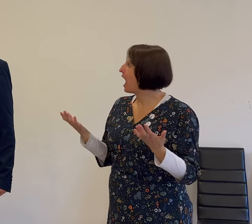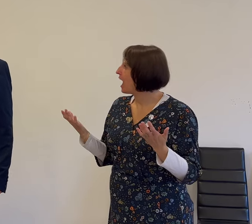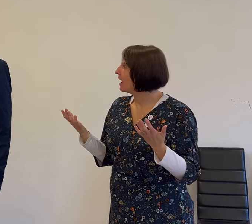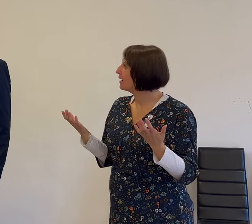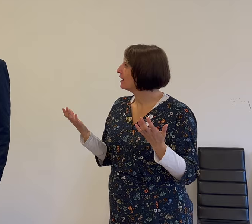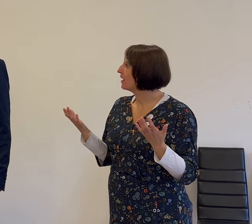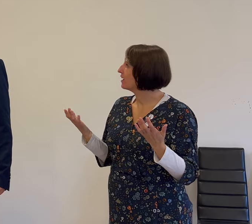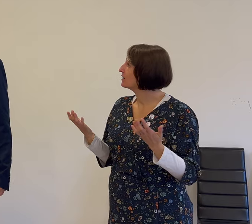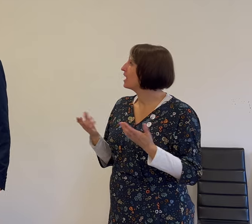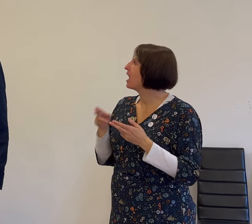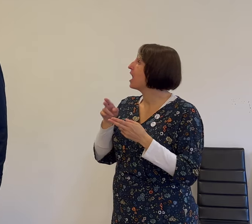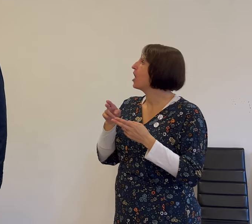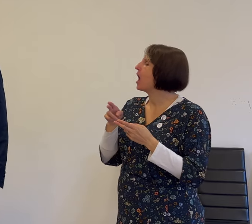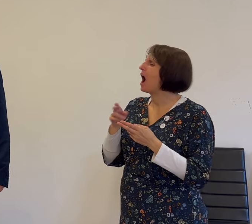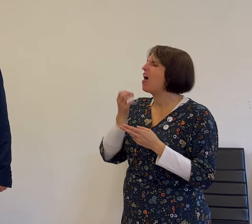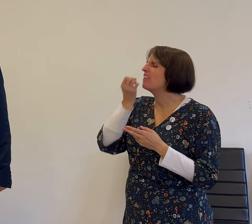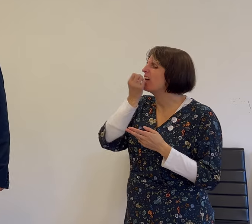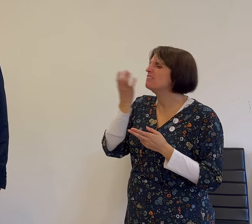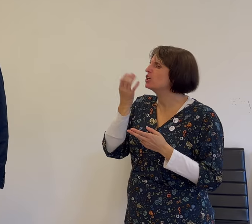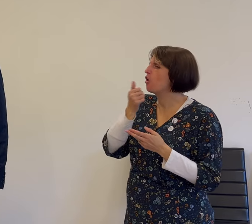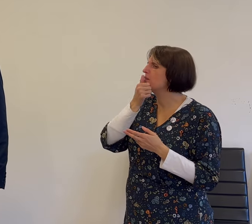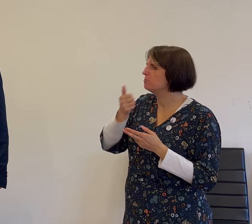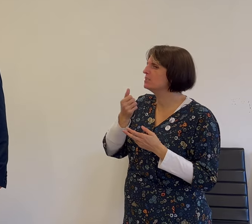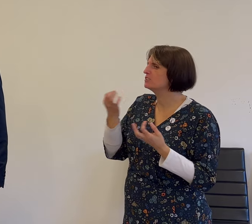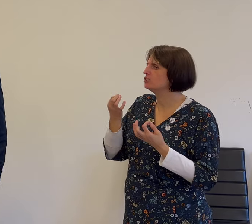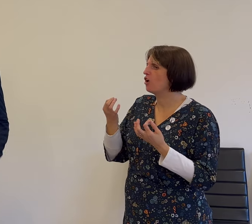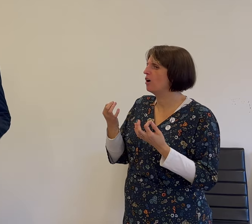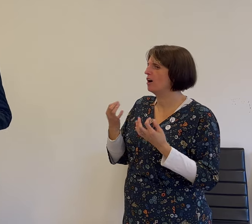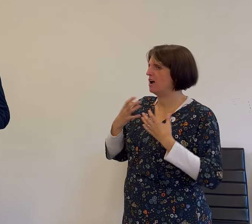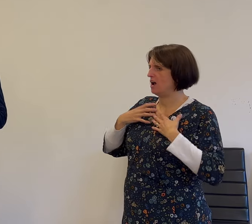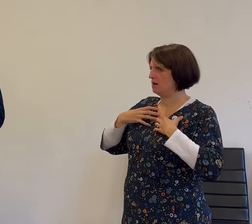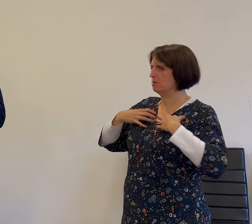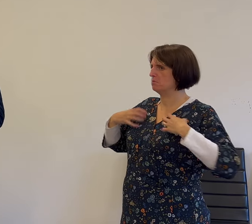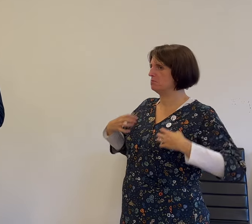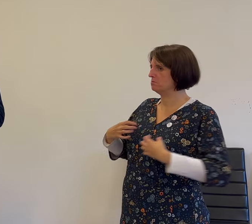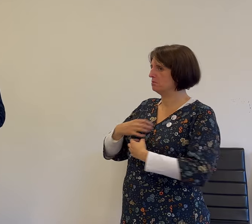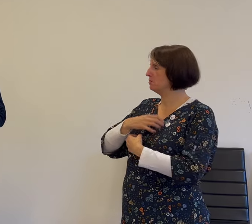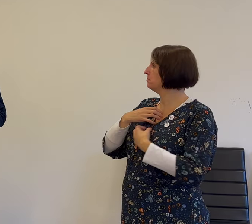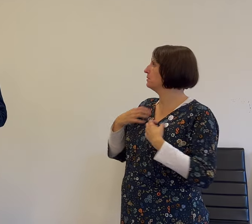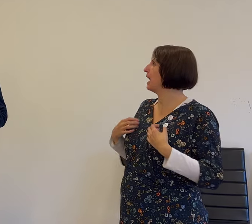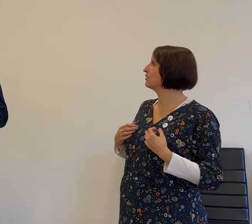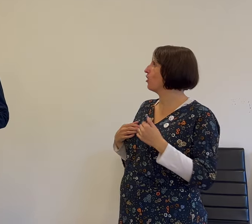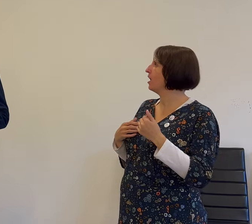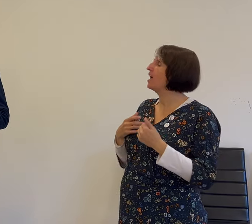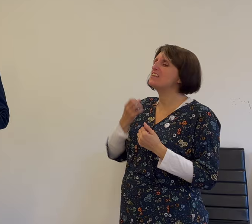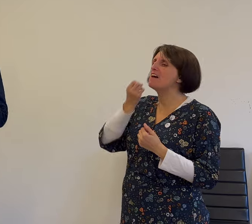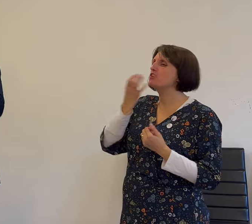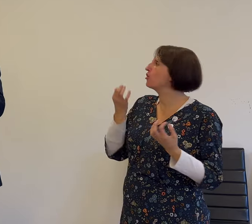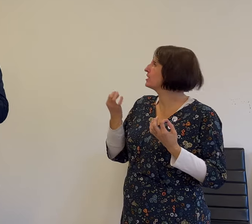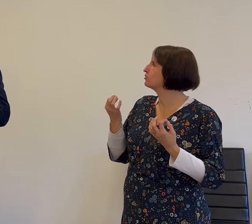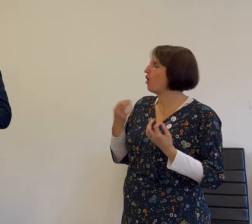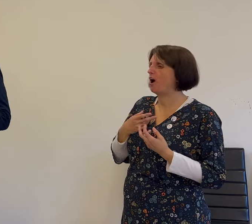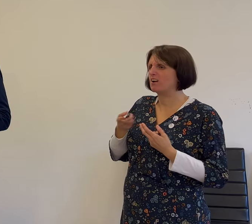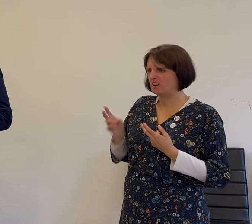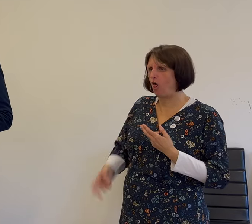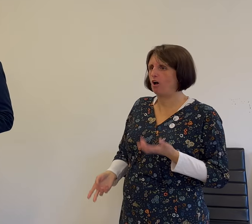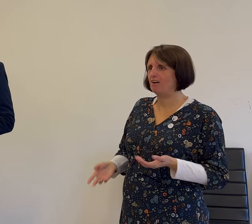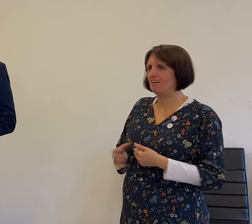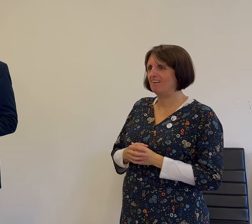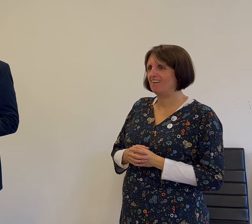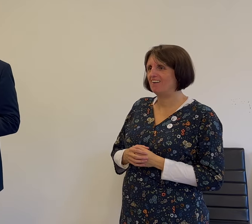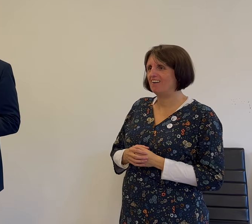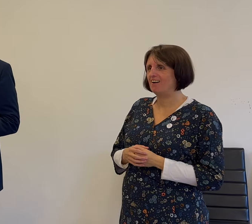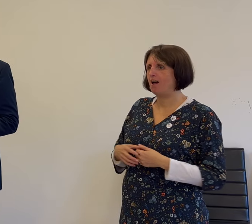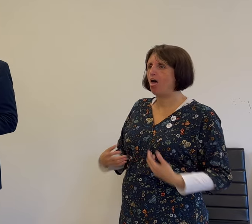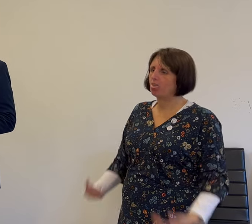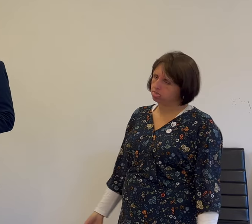to jednu základní nevýhodu. Co bude nejspíš nevýhoda? Těžké. Bude to hrozně těžké. A proto